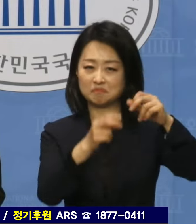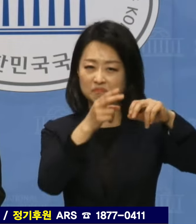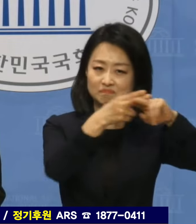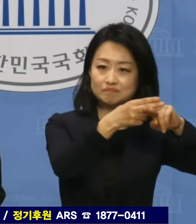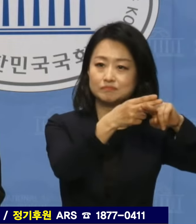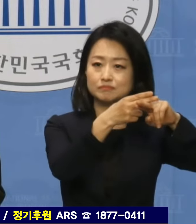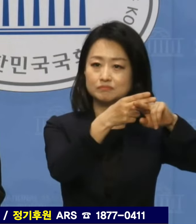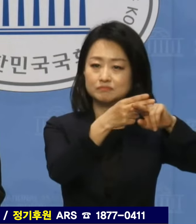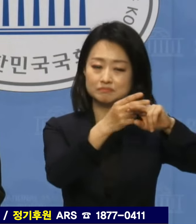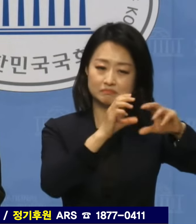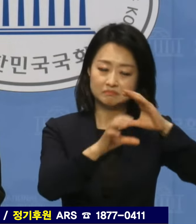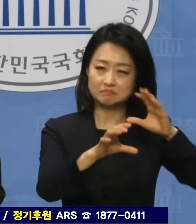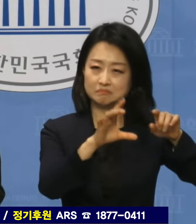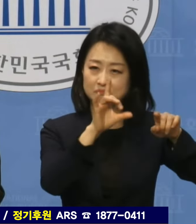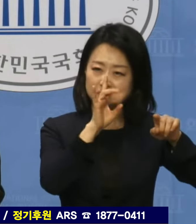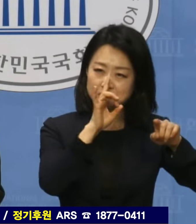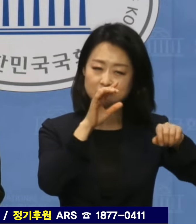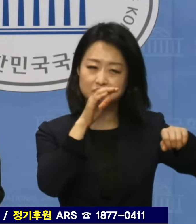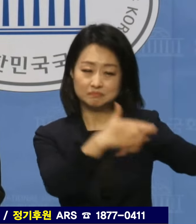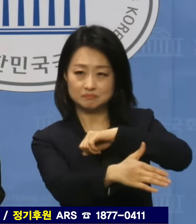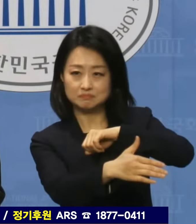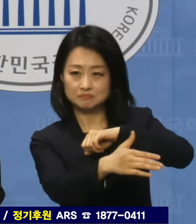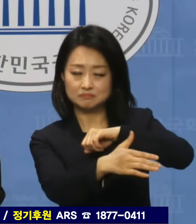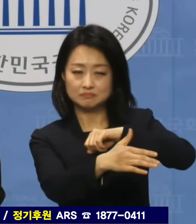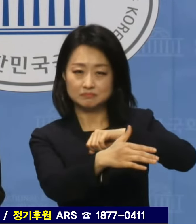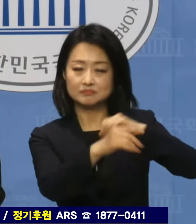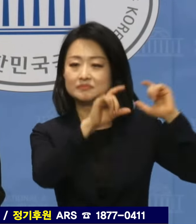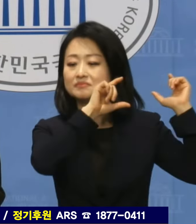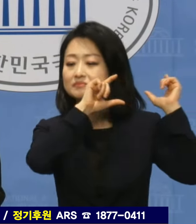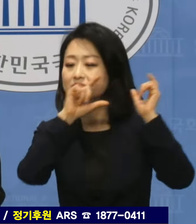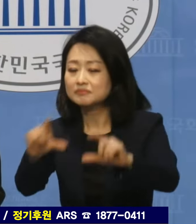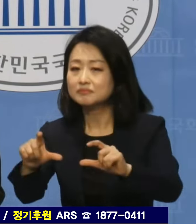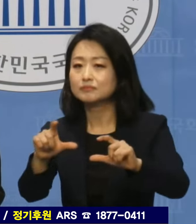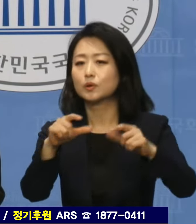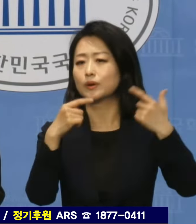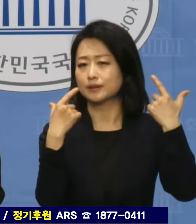정치로 일관하겠다는 독선적 선언이었습니다.